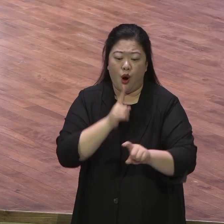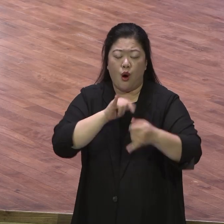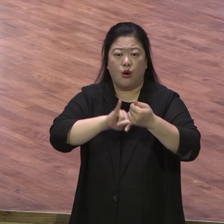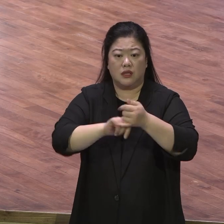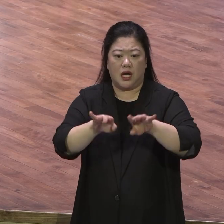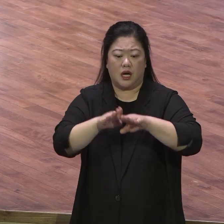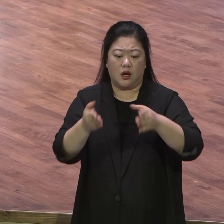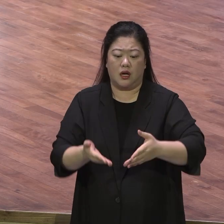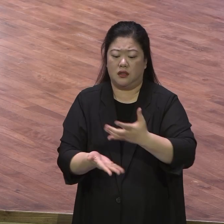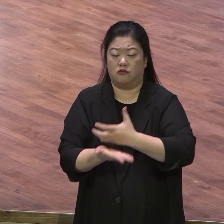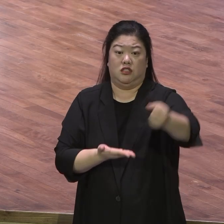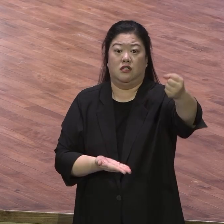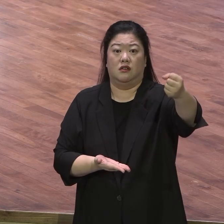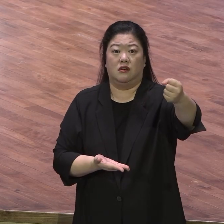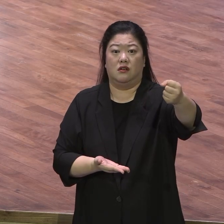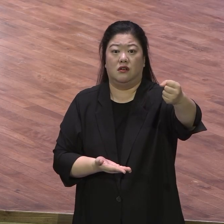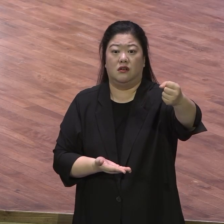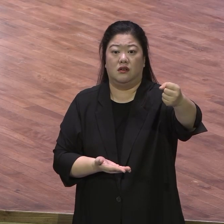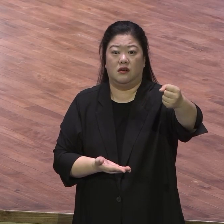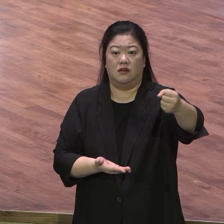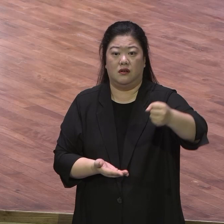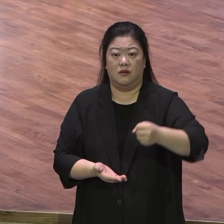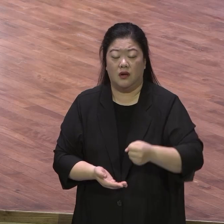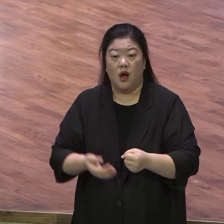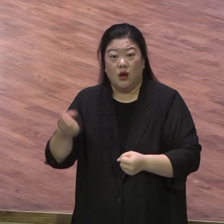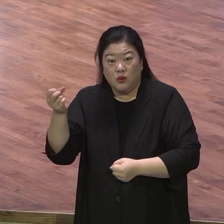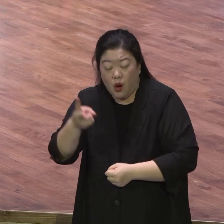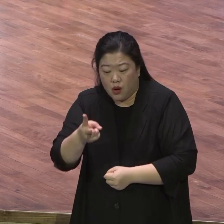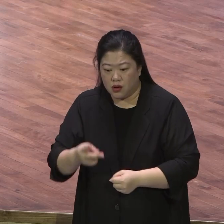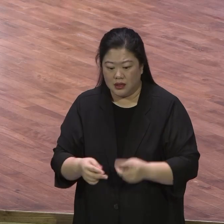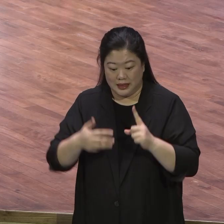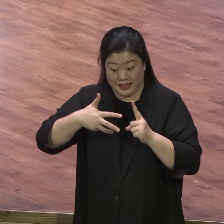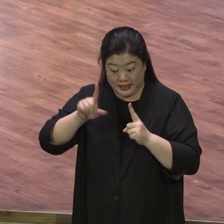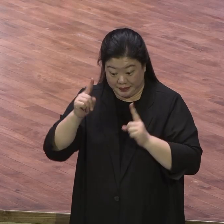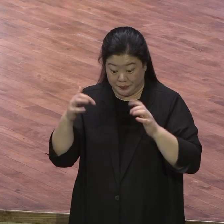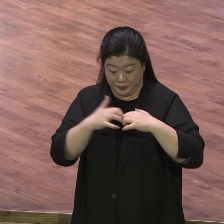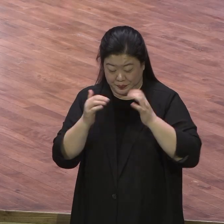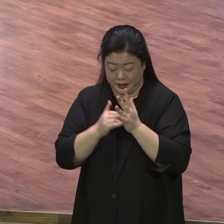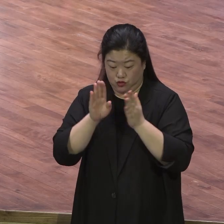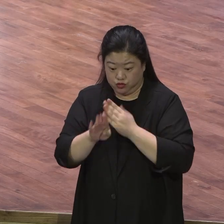은약괴를 가져왔던 홈리와 비나 두 아들 다 죽었어요. 그 전쟁에서.